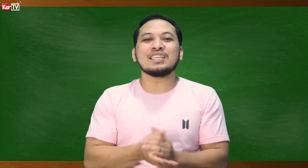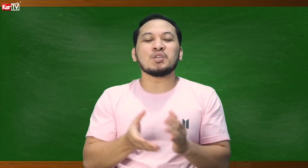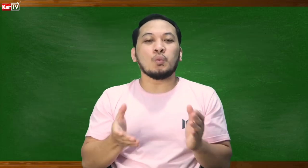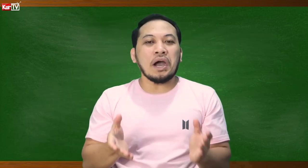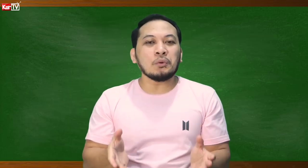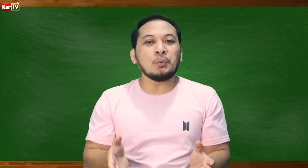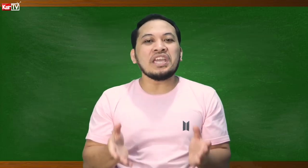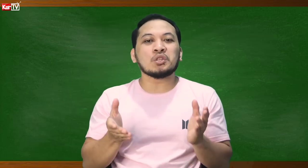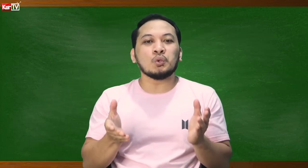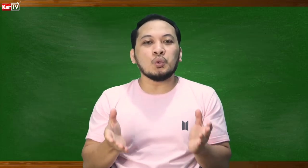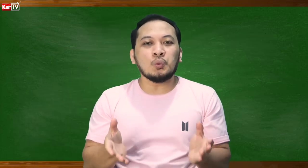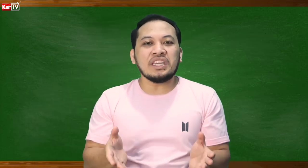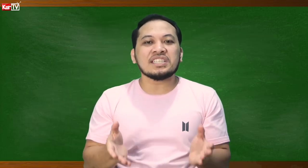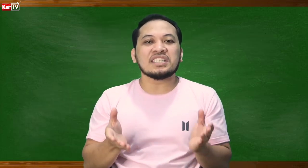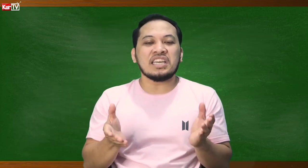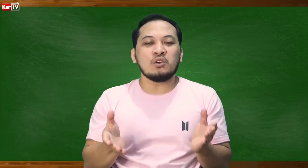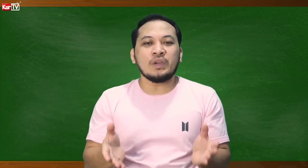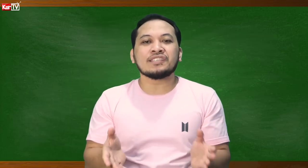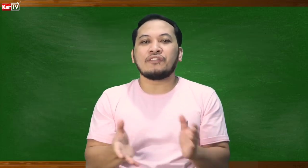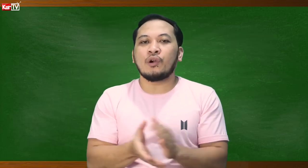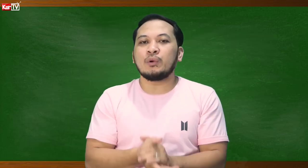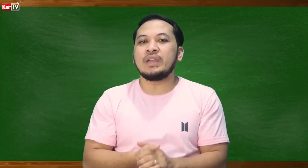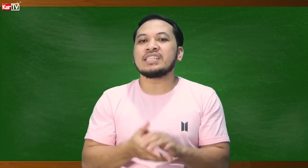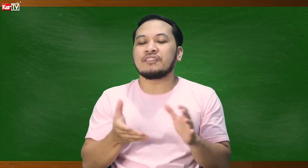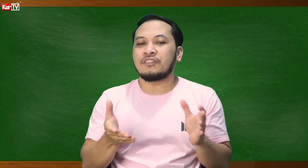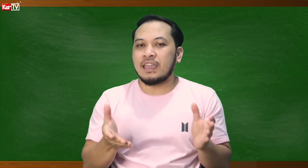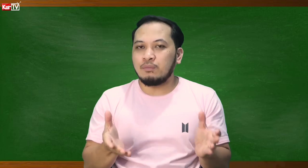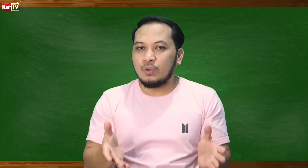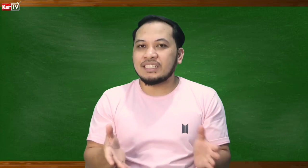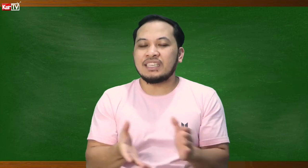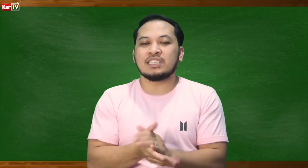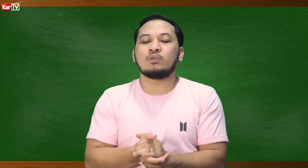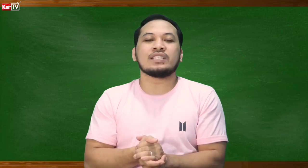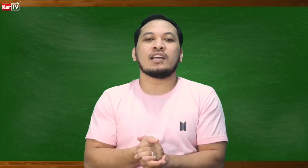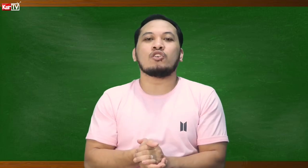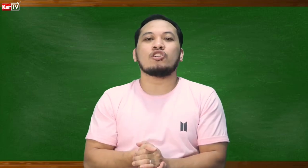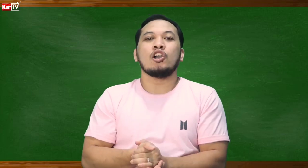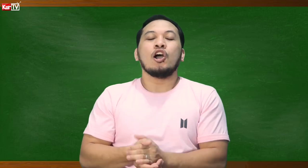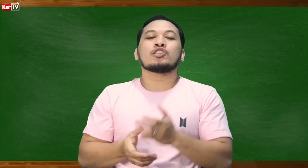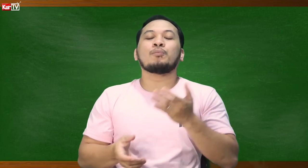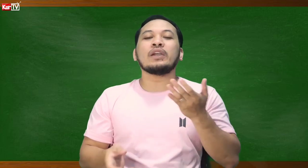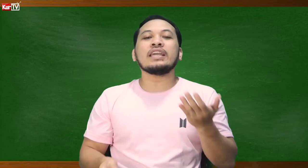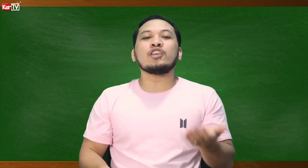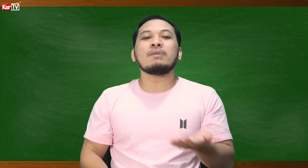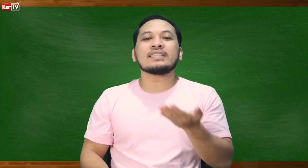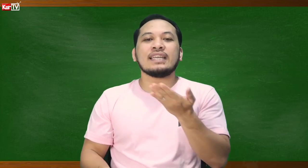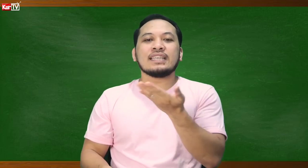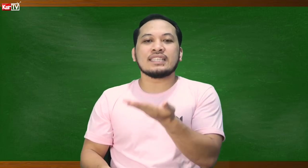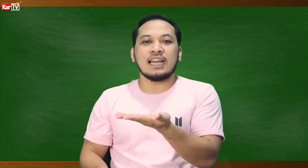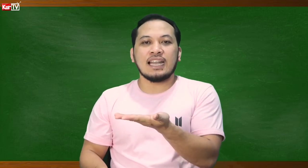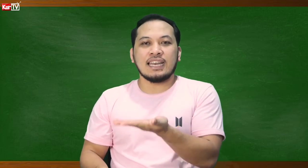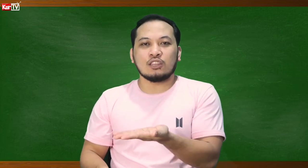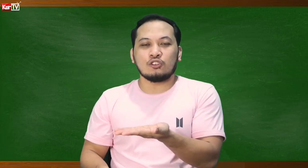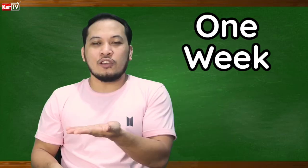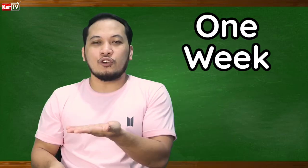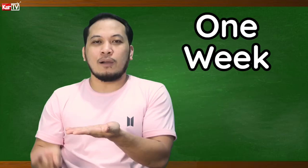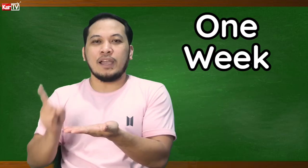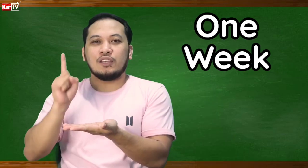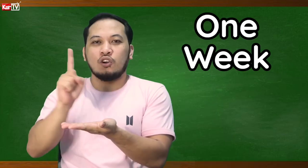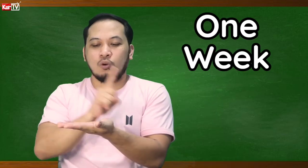yung 1 week, 2 weeks, 3 weeks, 4 weeks, 5 weeks, 6 weeks, ganon. So, pwede kayong magsenyas ng ganito nyo lang yung kamay nyo,